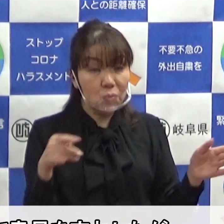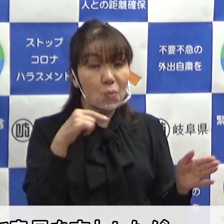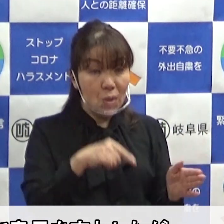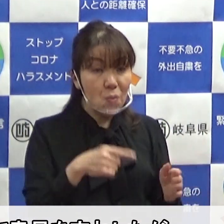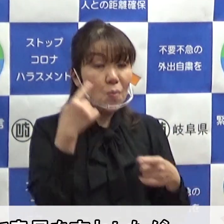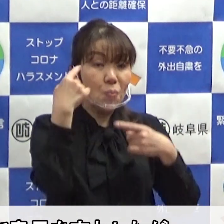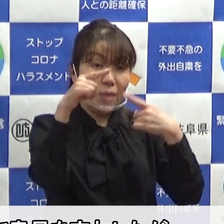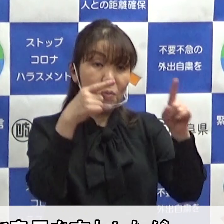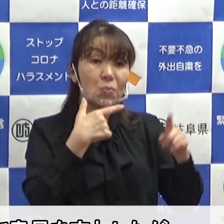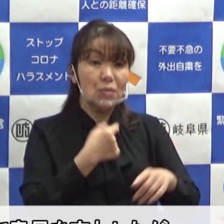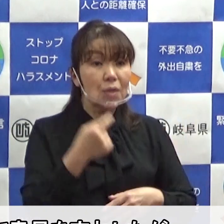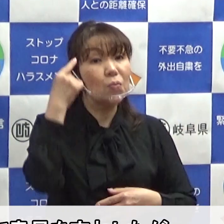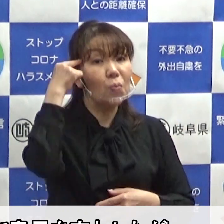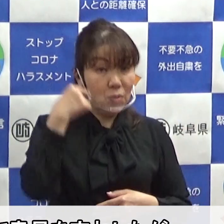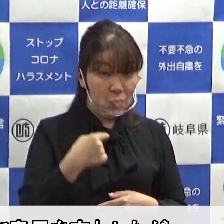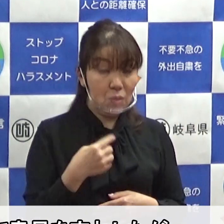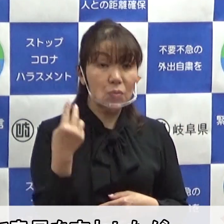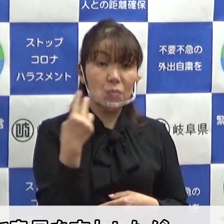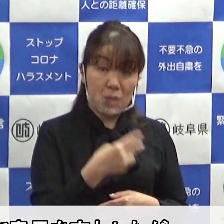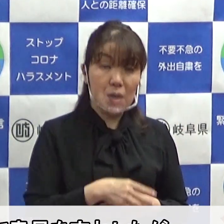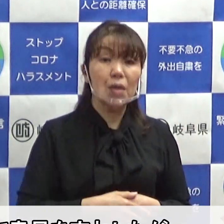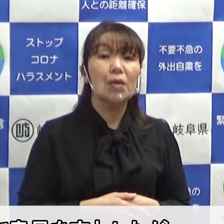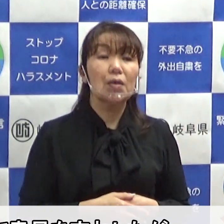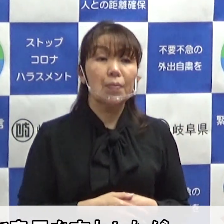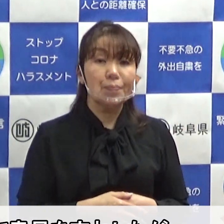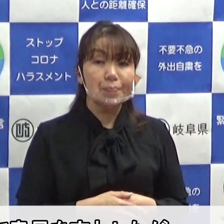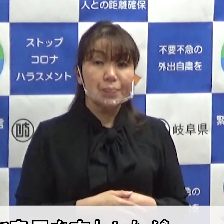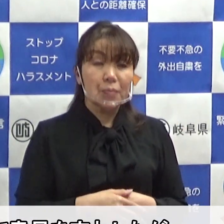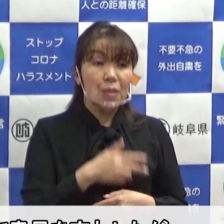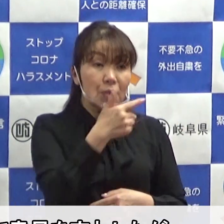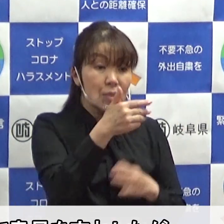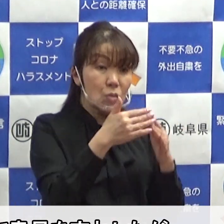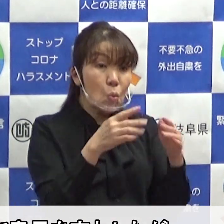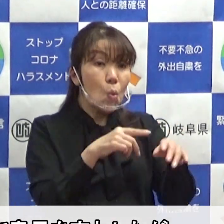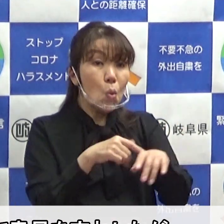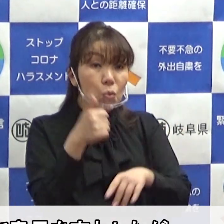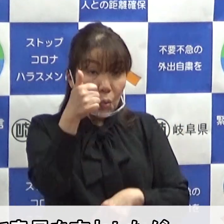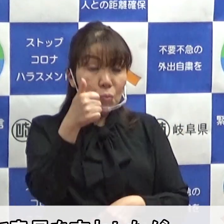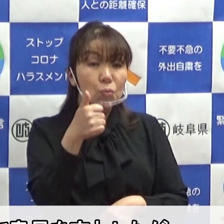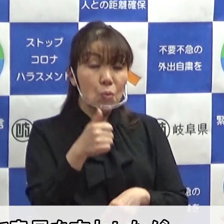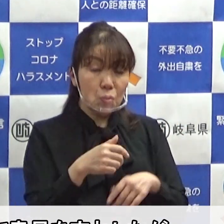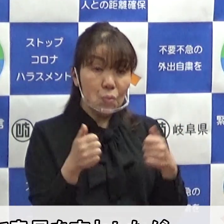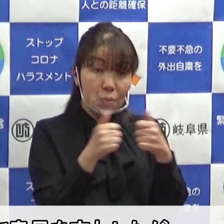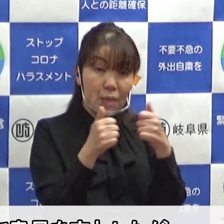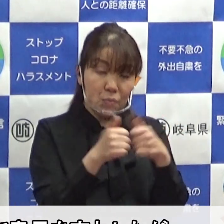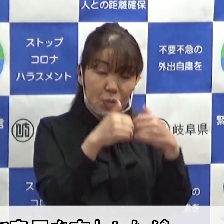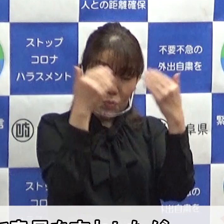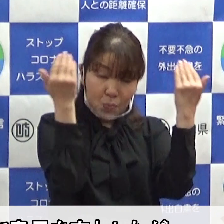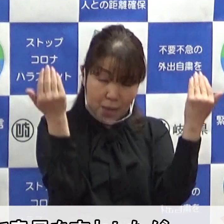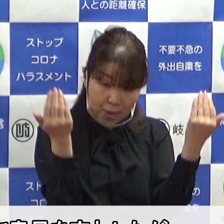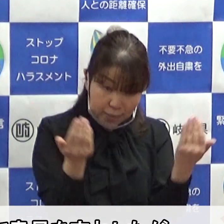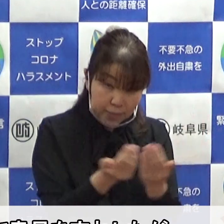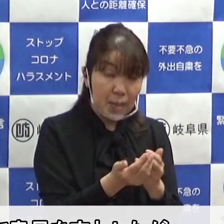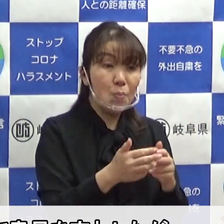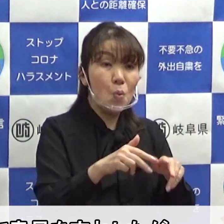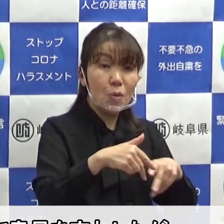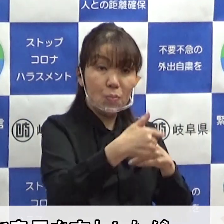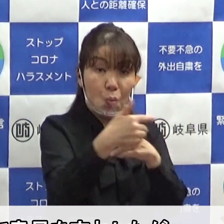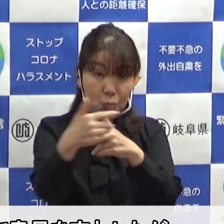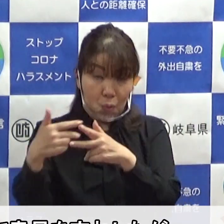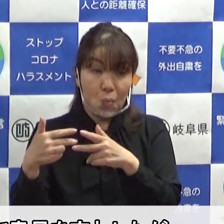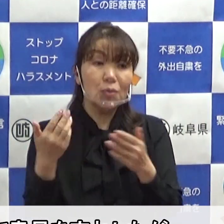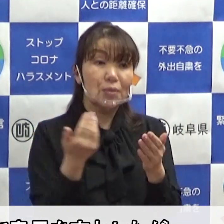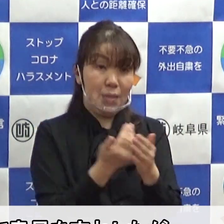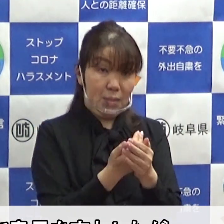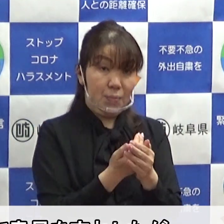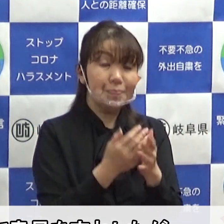検討したいと思ってますけども、ただ少なくとも今市町村長さんとの会議はもうほぼ全部リモートになりましたよね。このご案内の通り